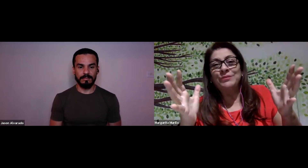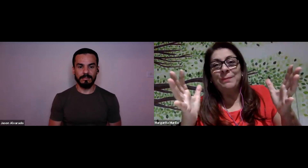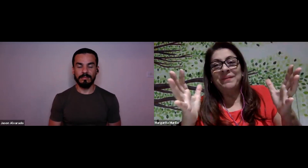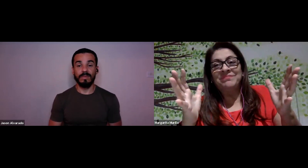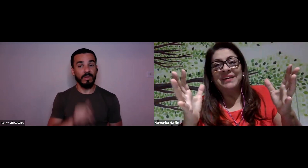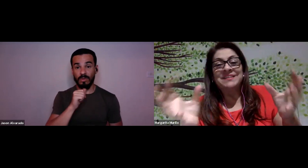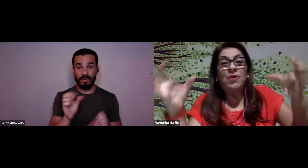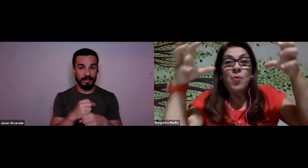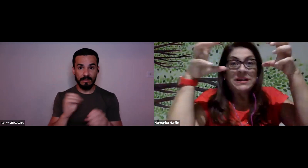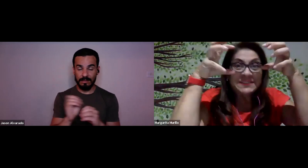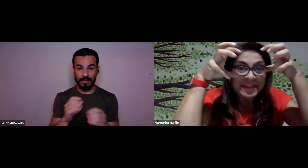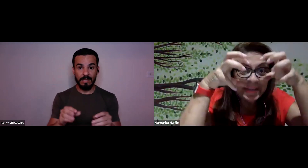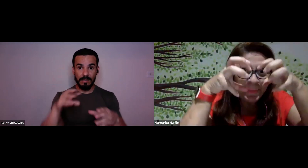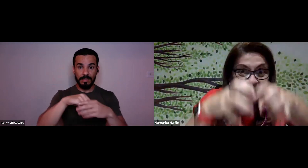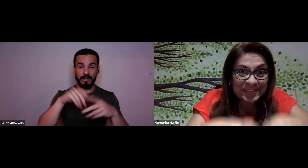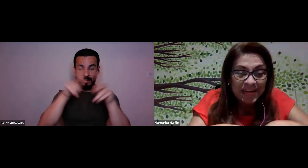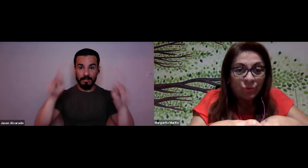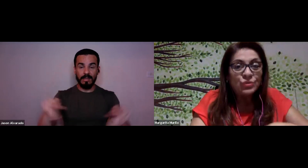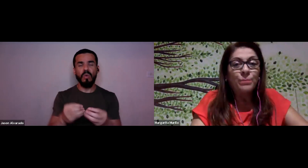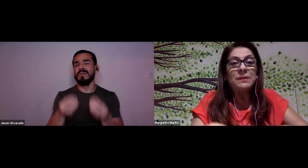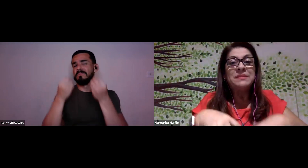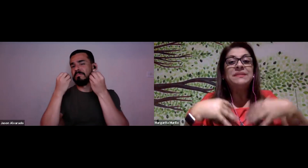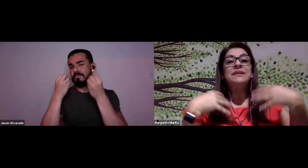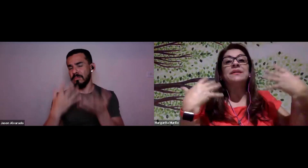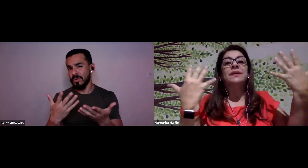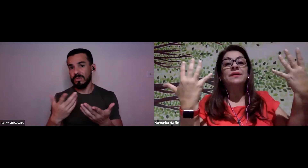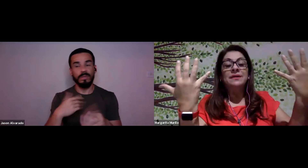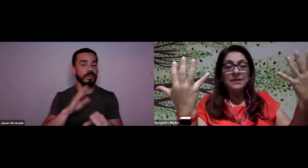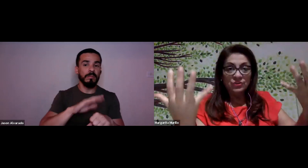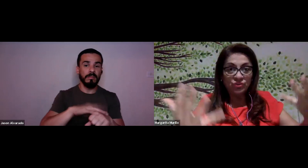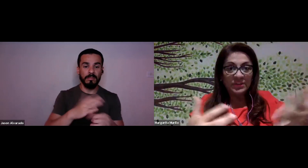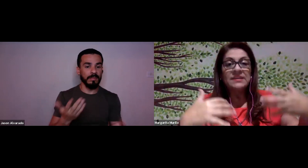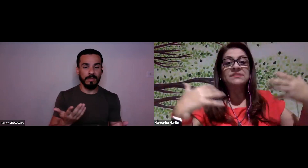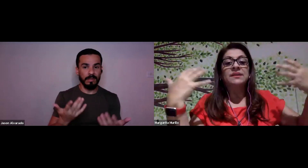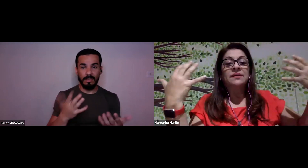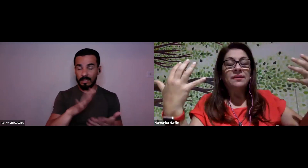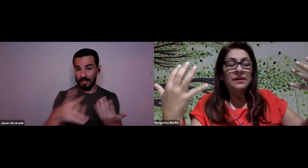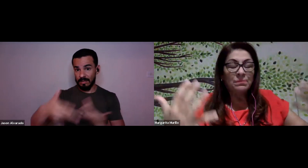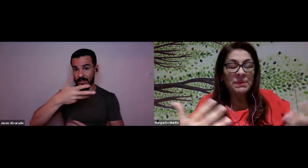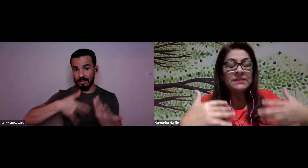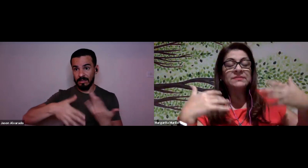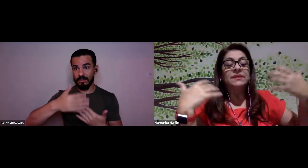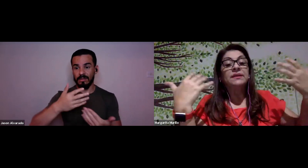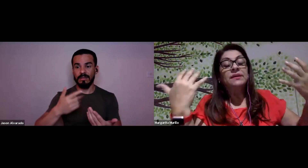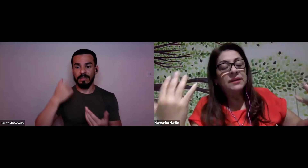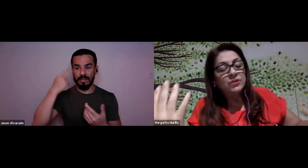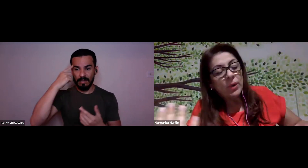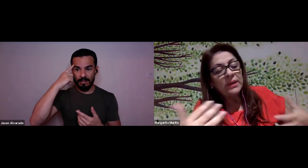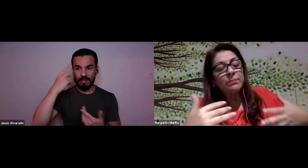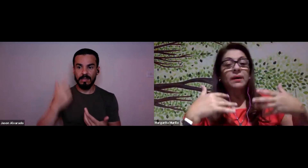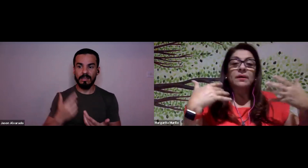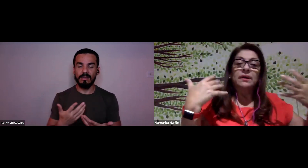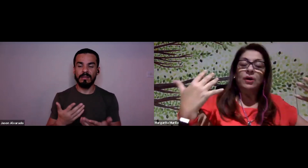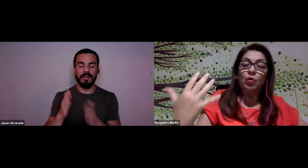nada y meterlo en una pantalla o hacer demasiado y no permitirle que socialice que piense que